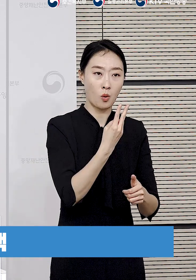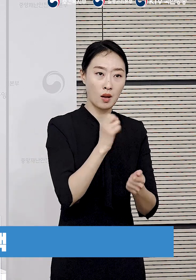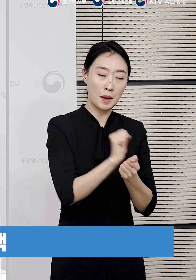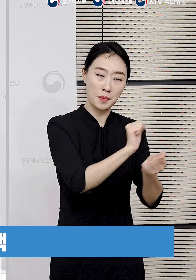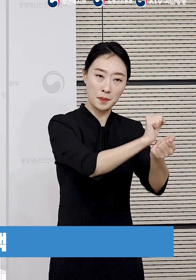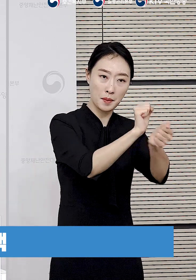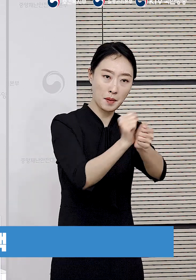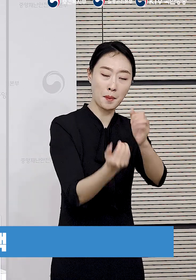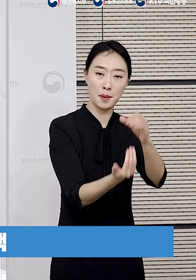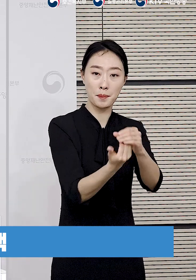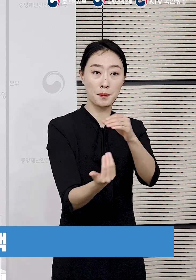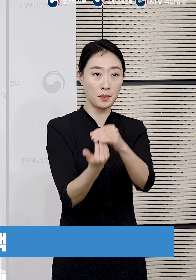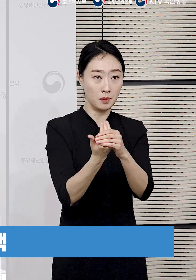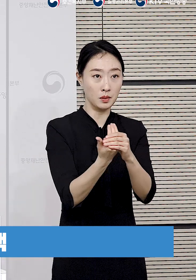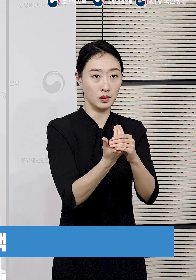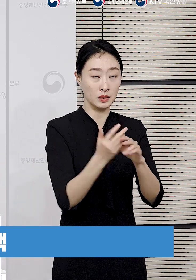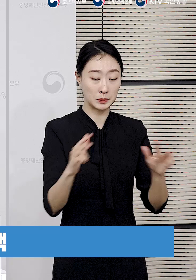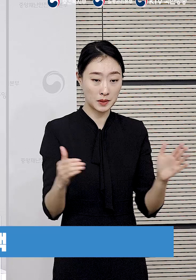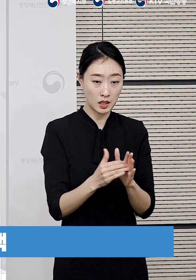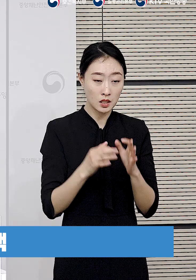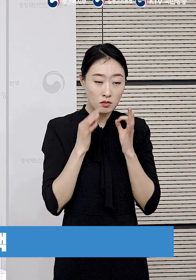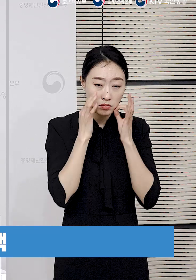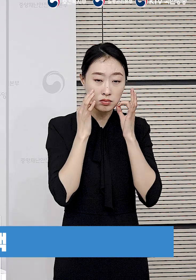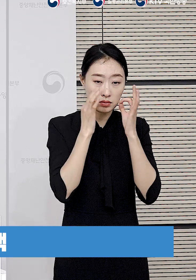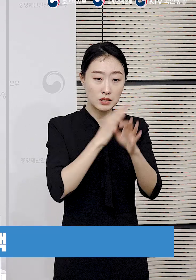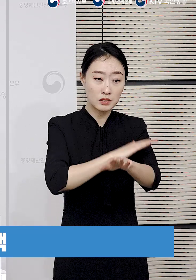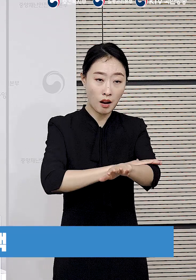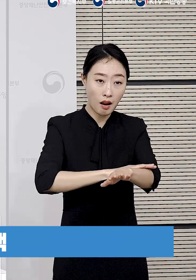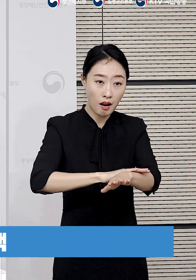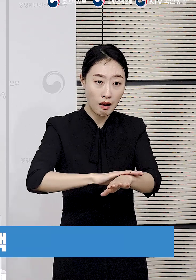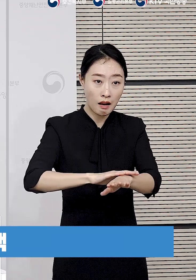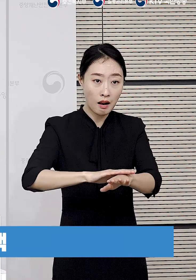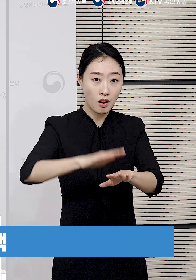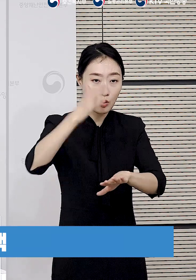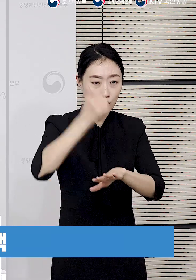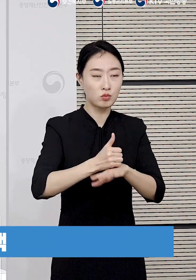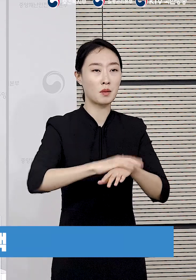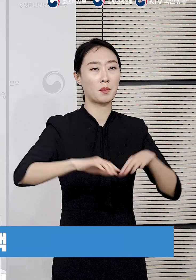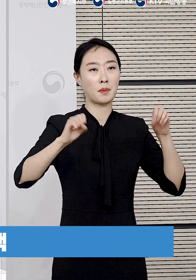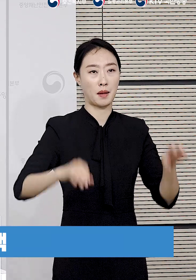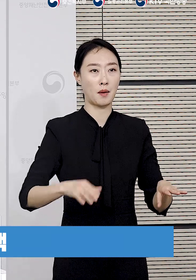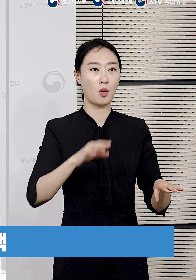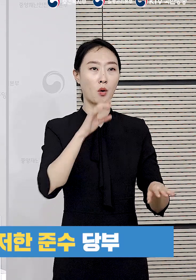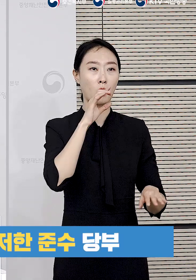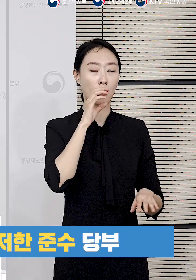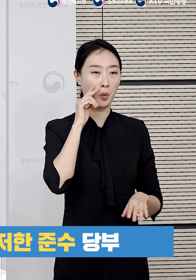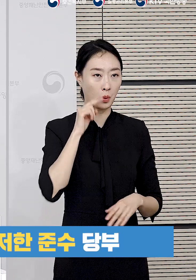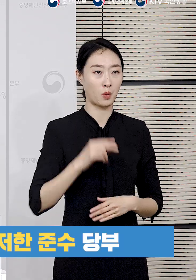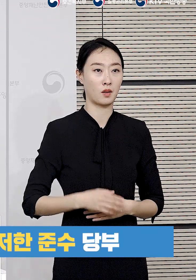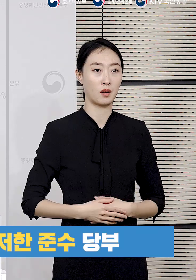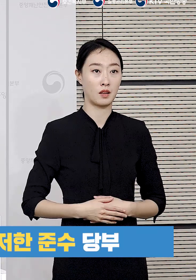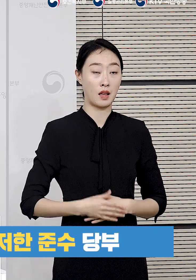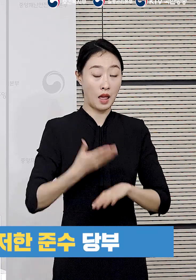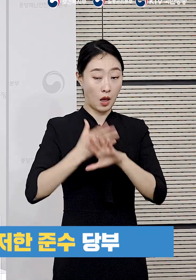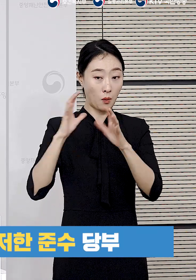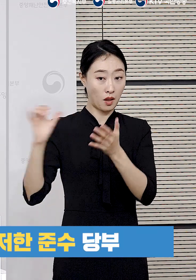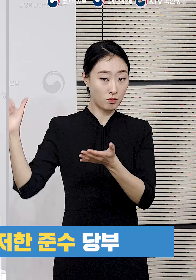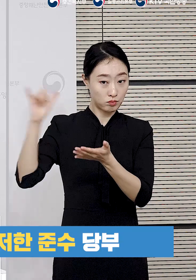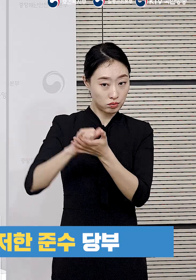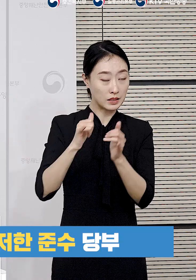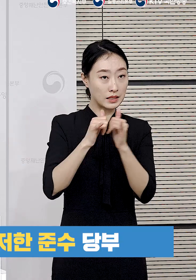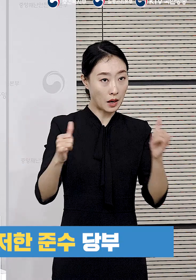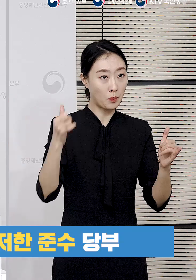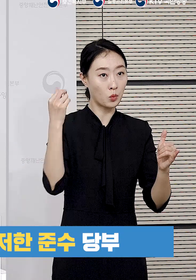감염자들이 나타나게 되면 지금까지 해왔던 노력들이 물거품이 될 수도 있습니다. 그래서 해외에서 입국하시는